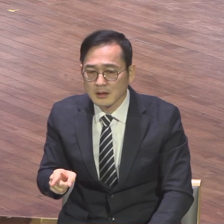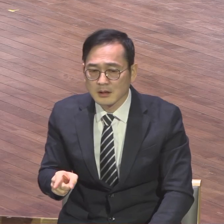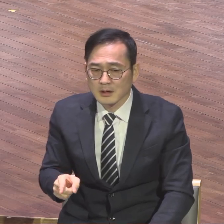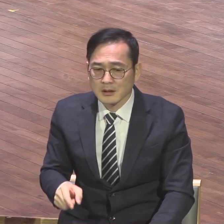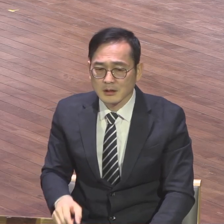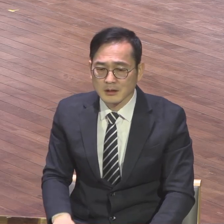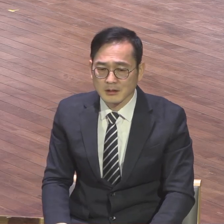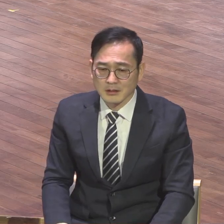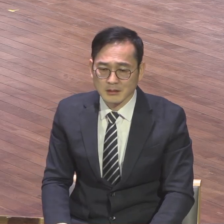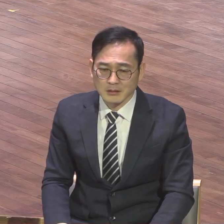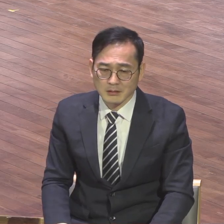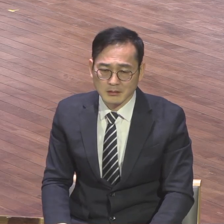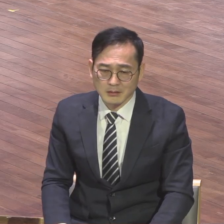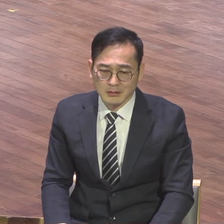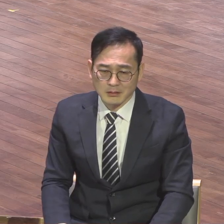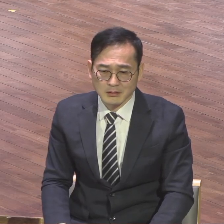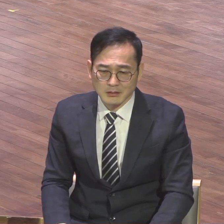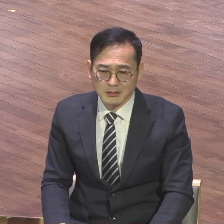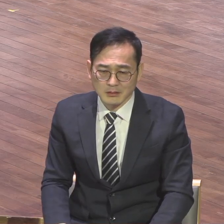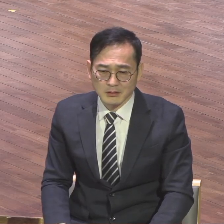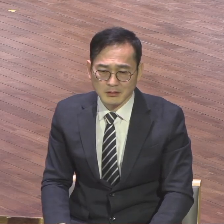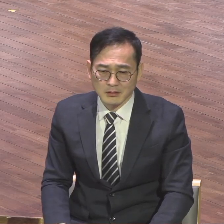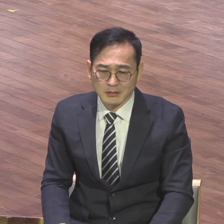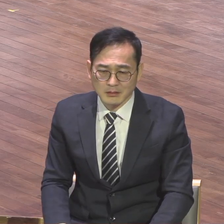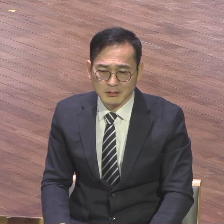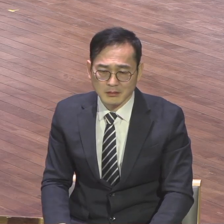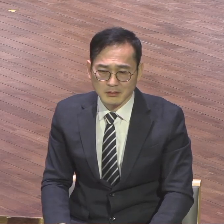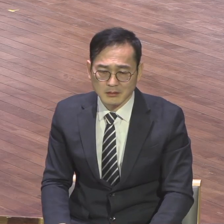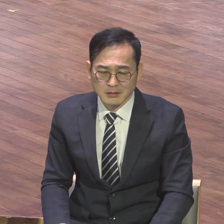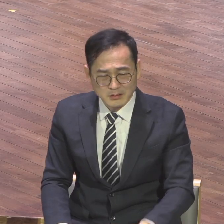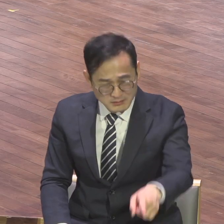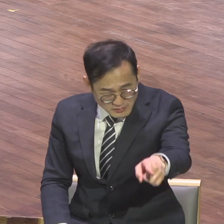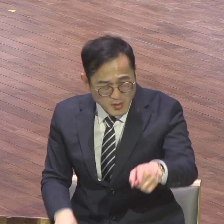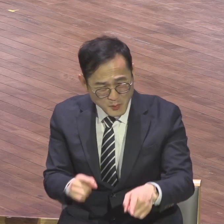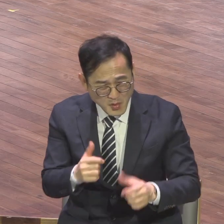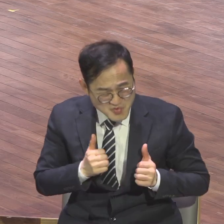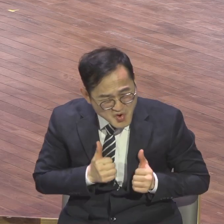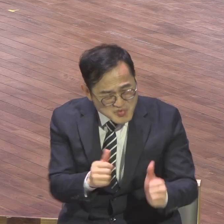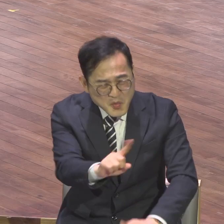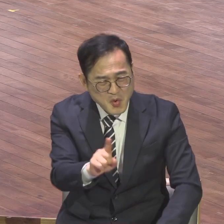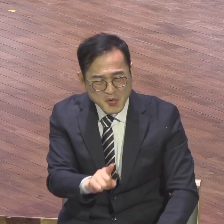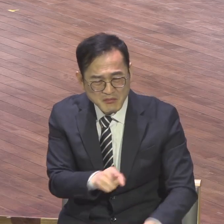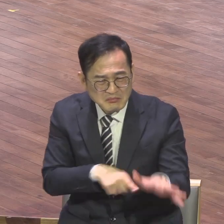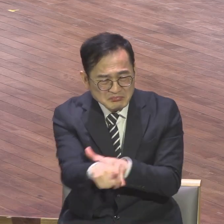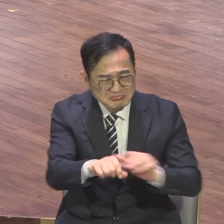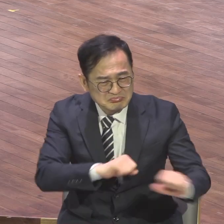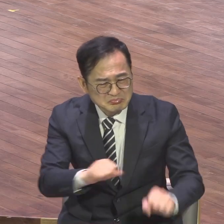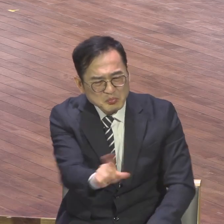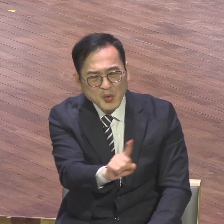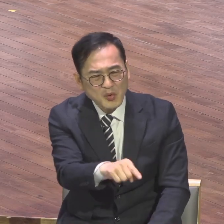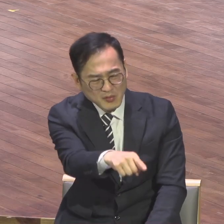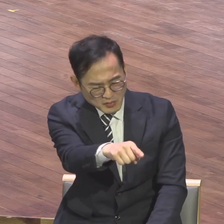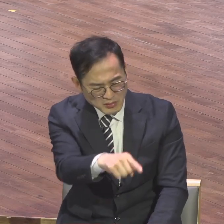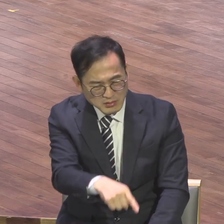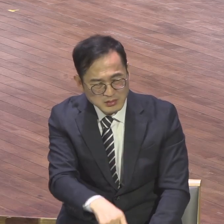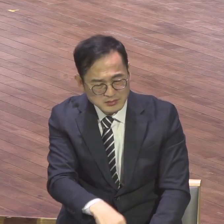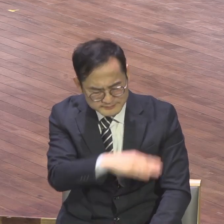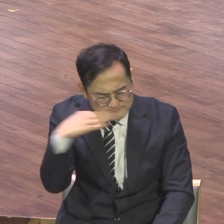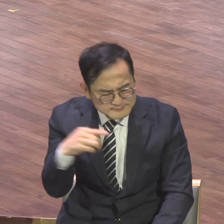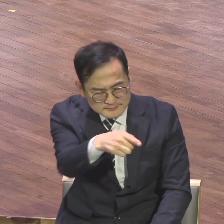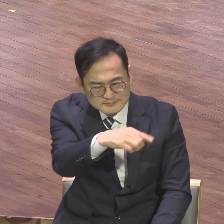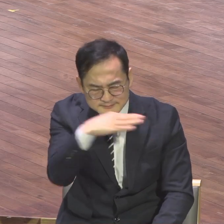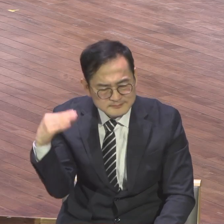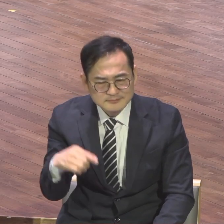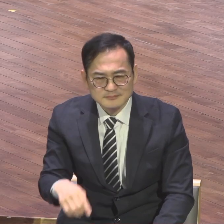교회 온 지도 얼마 안 되는 게 왜 그렇게 까불어? 왜 떠들어? 왜 그렇게 설쳐? 뭐 좀